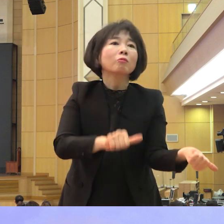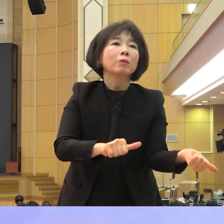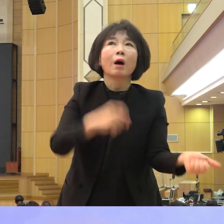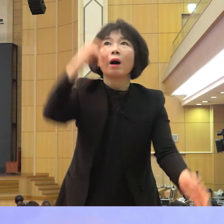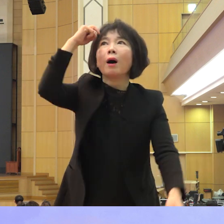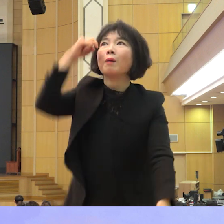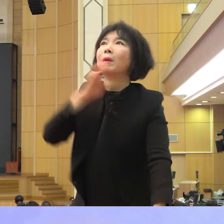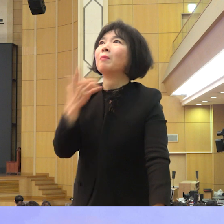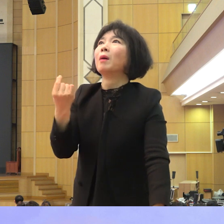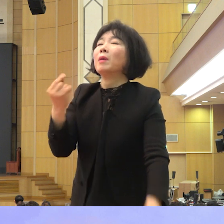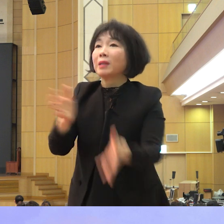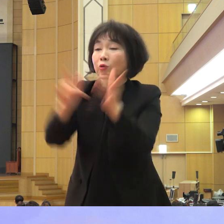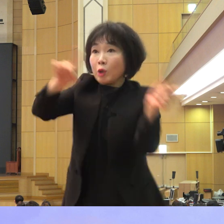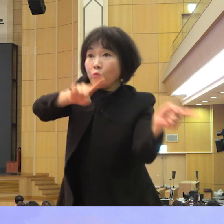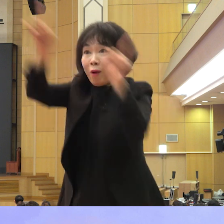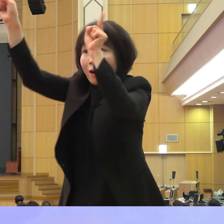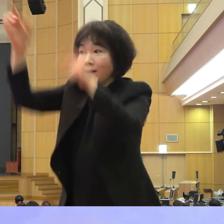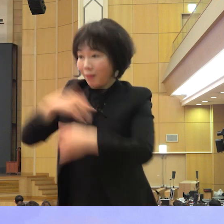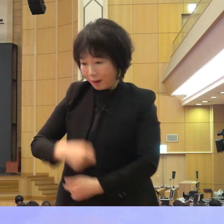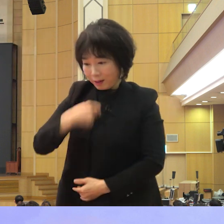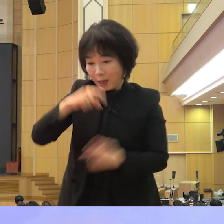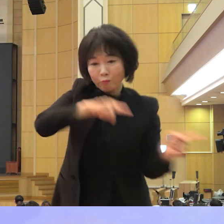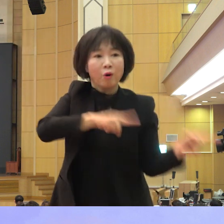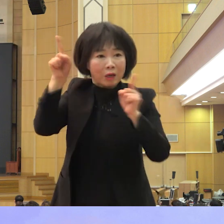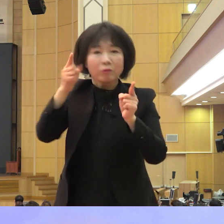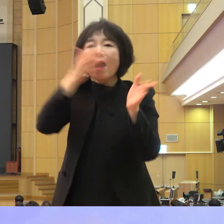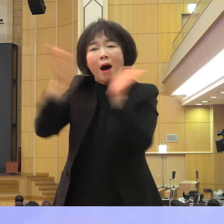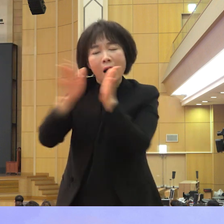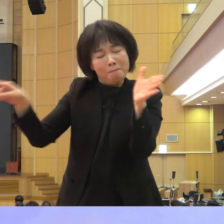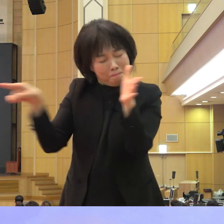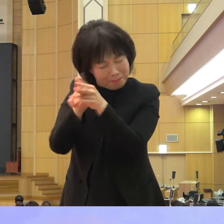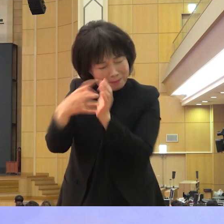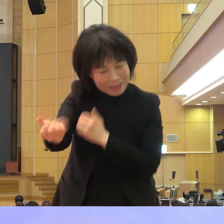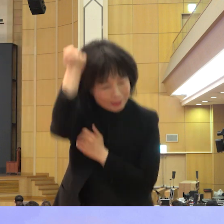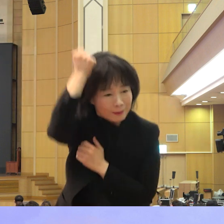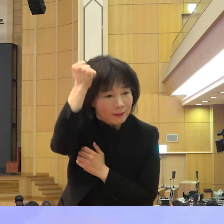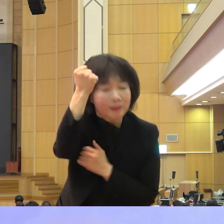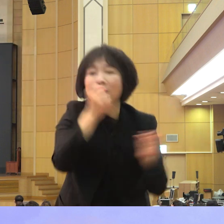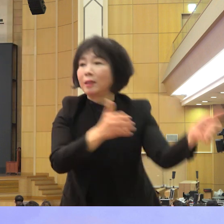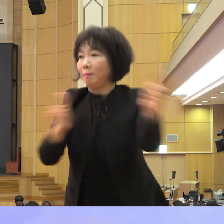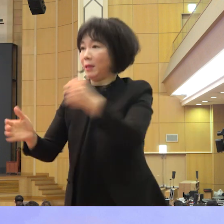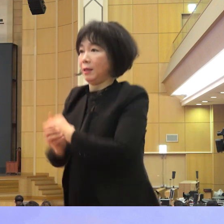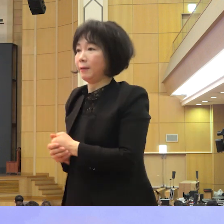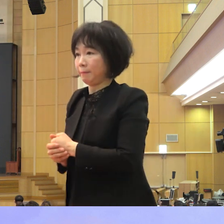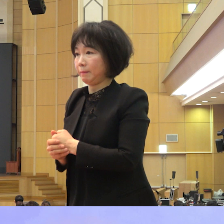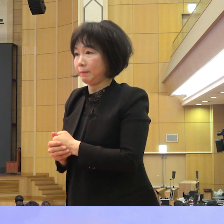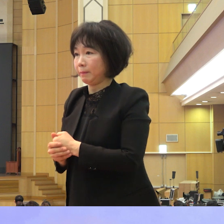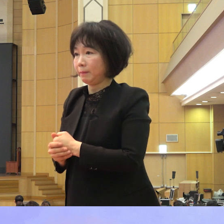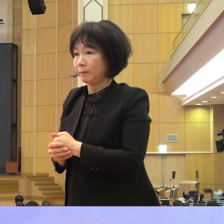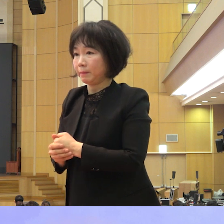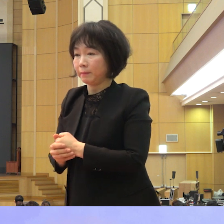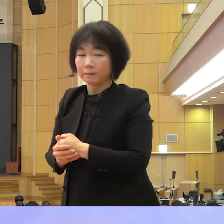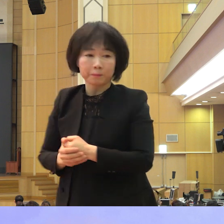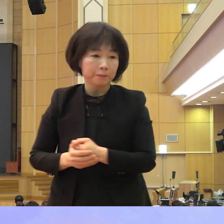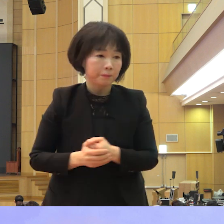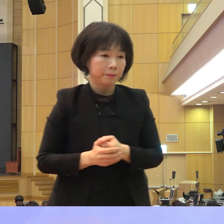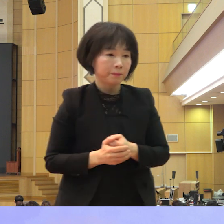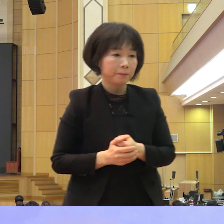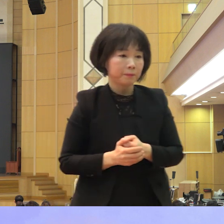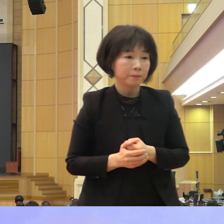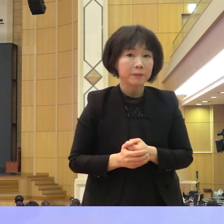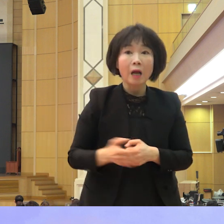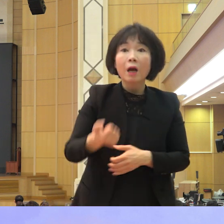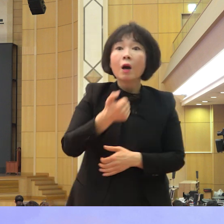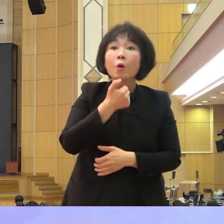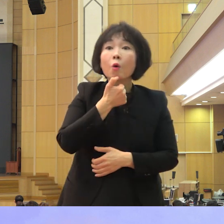내 죽음, 예수 부활 내 부활, 이런 믿음이 되어야 된다는 말이에요. 이런 믿음이 안 되면 안 돼요. 그래서 로마서